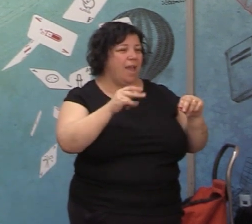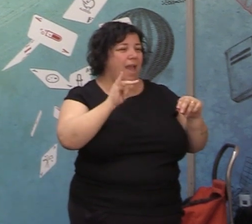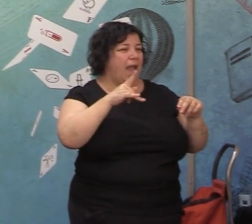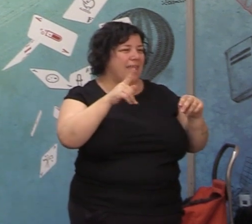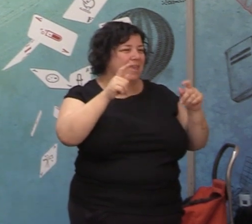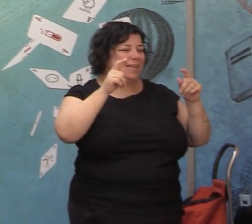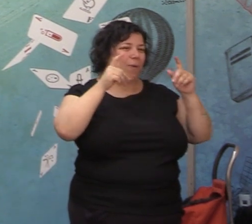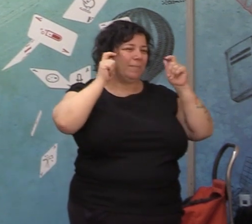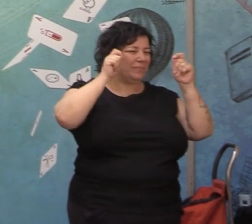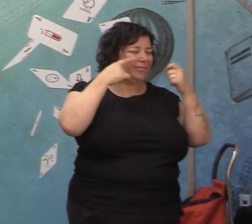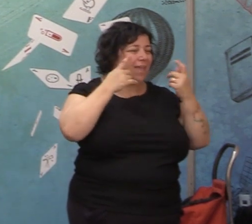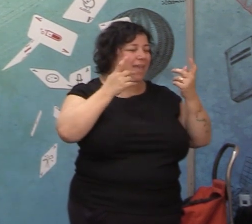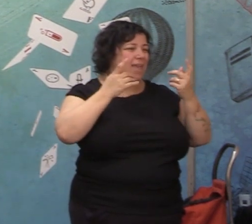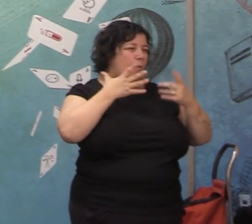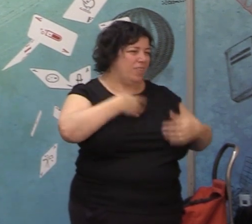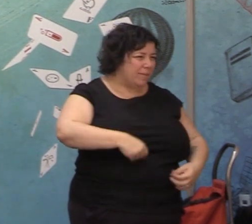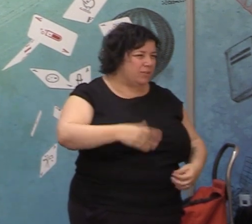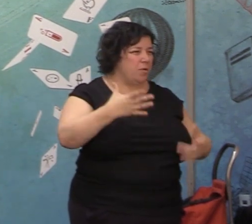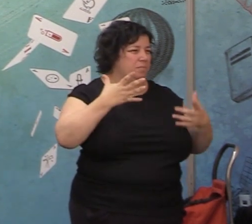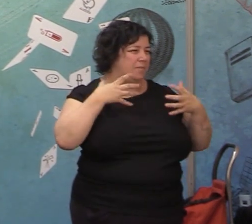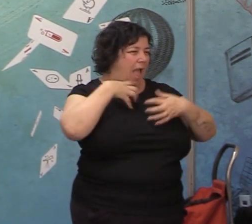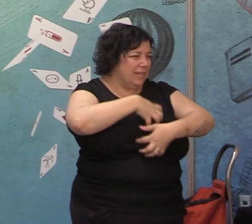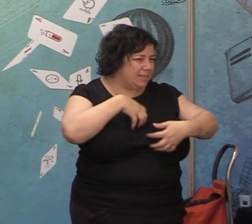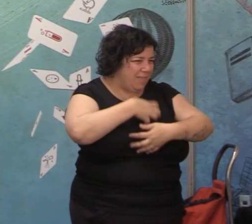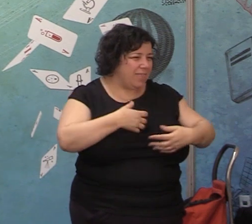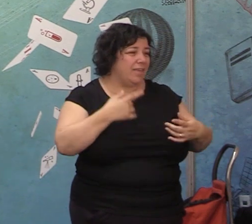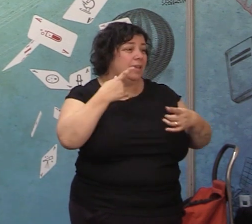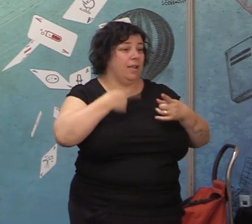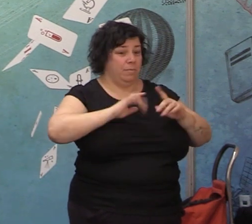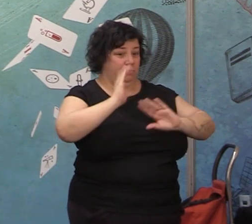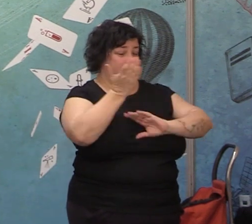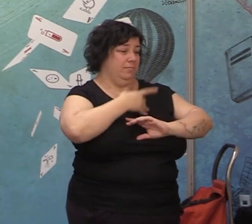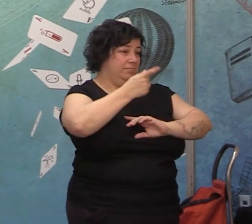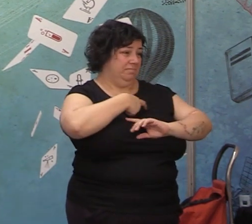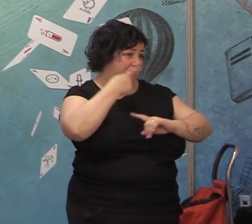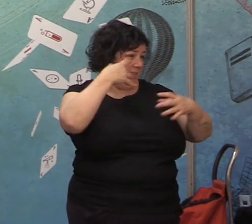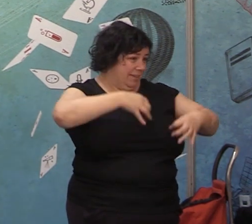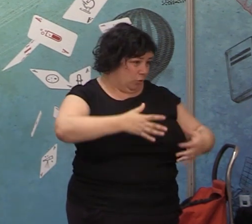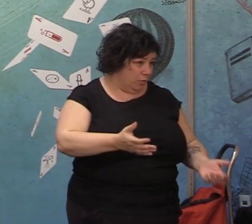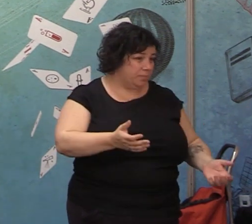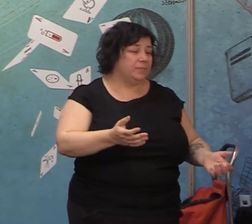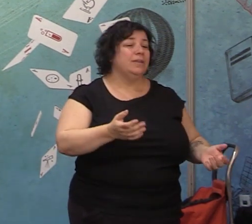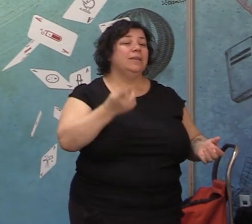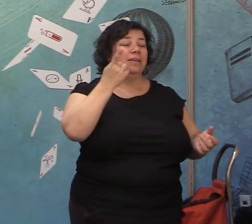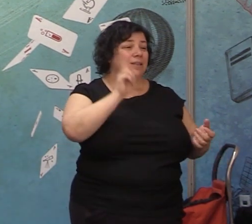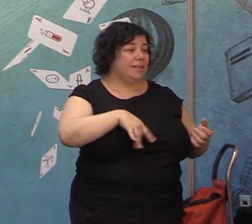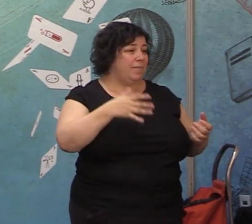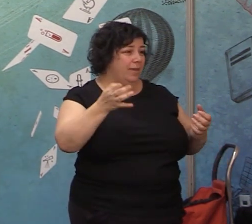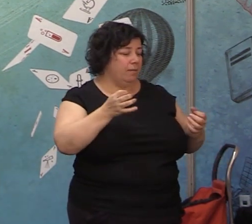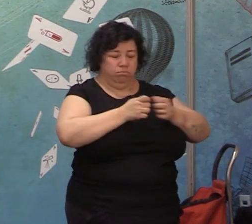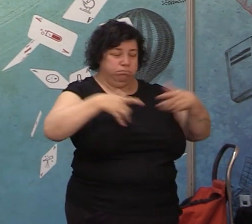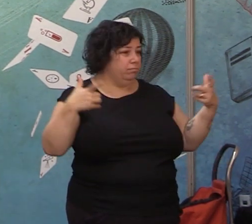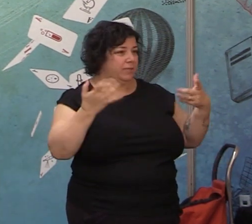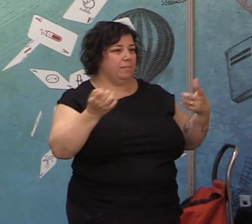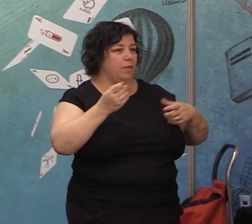de depresión y ansiedad, que también son factores de riesgo cardiovascular. Y aumenta de pronto